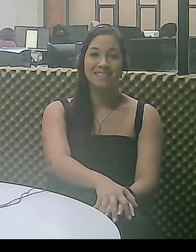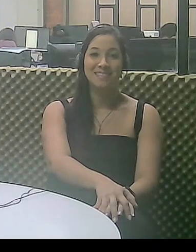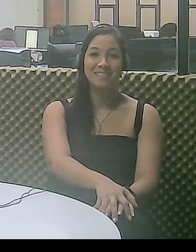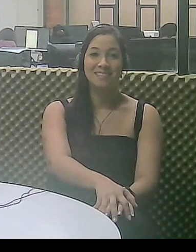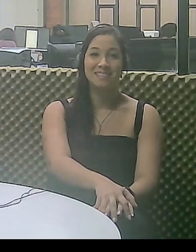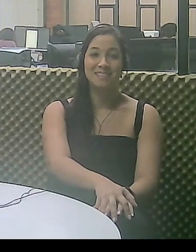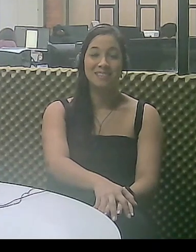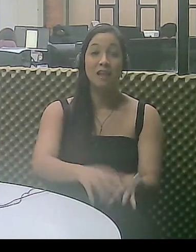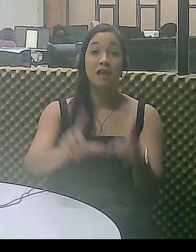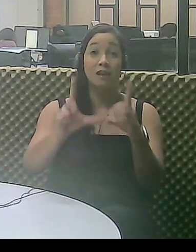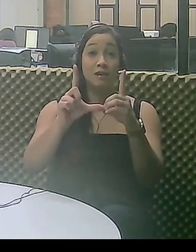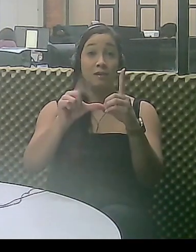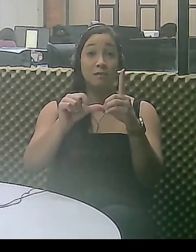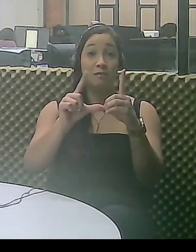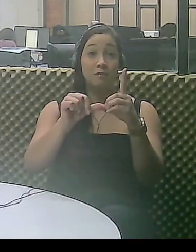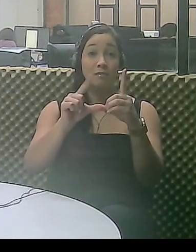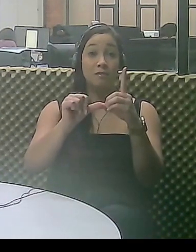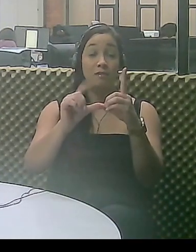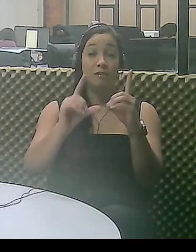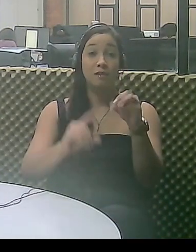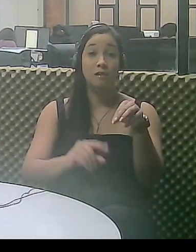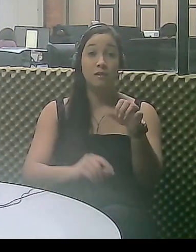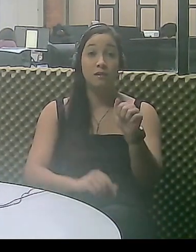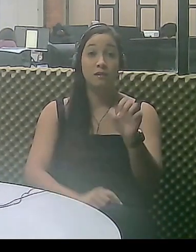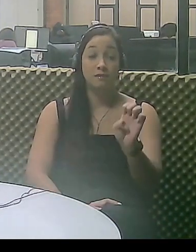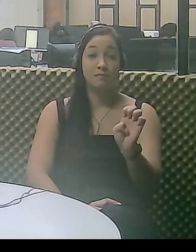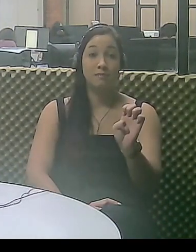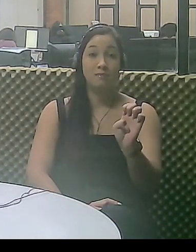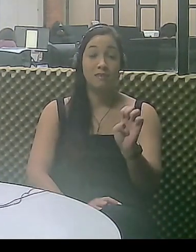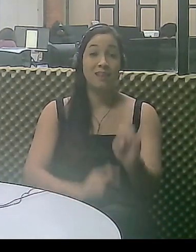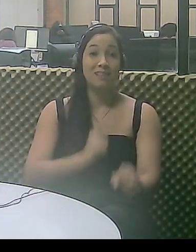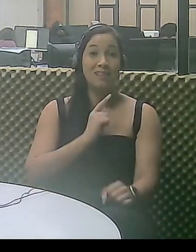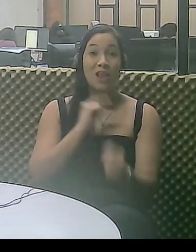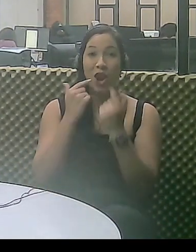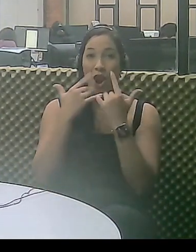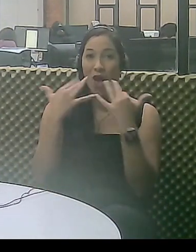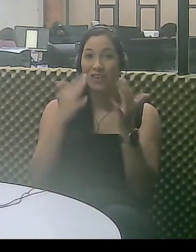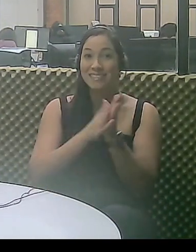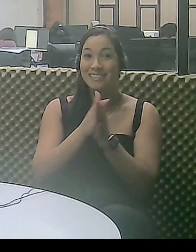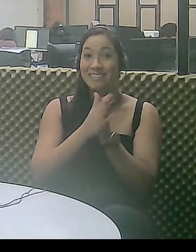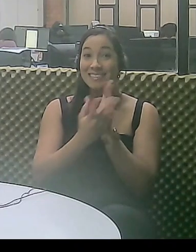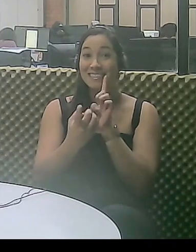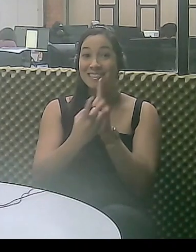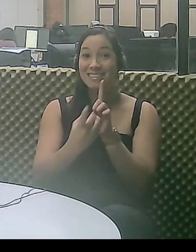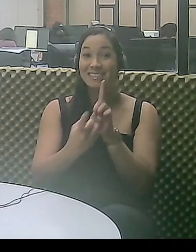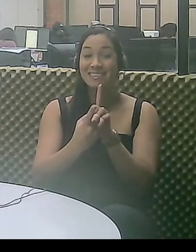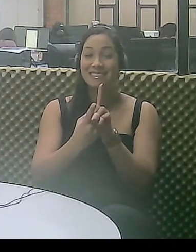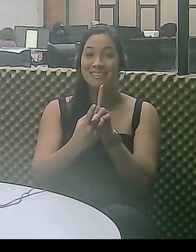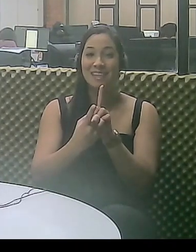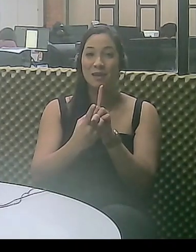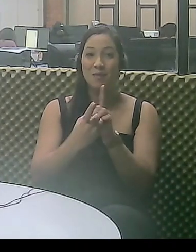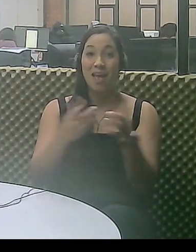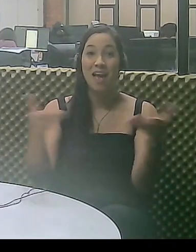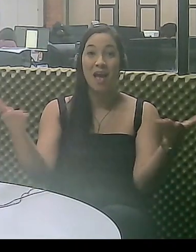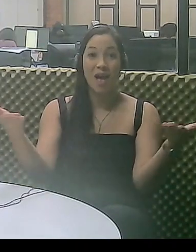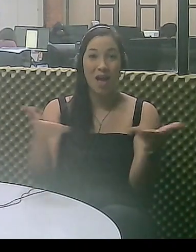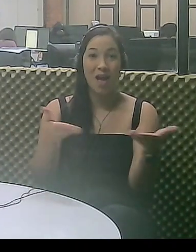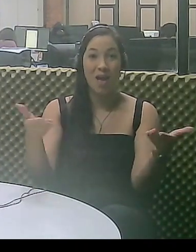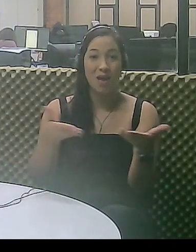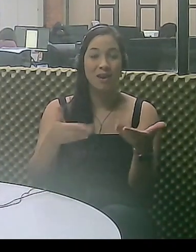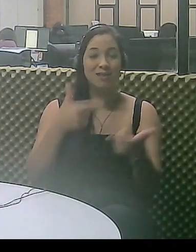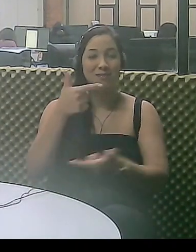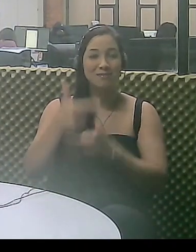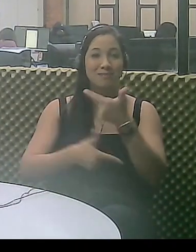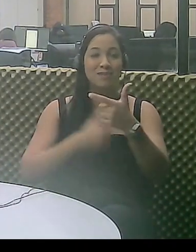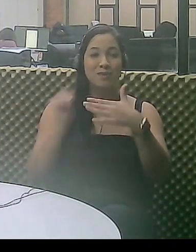O Departamento Municipal de Água e Esgoto, o DEMAI, está com uma novidade no atendimento ao consumidor. Agora, entre os